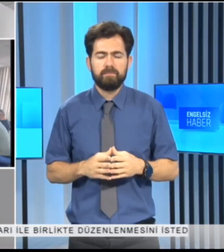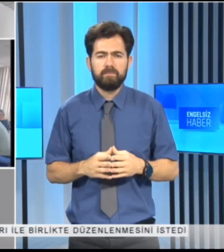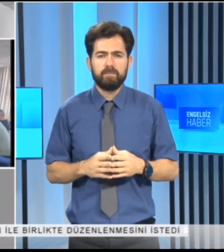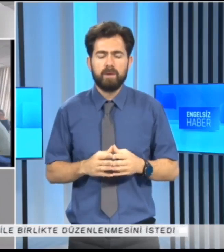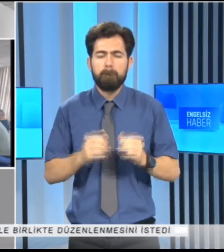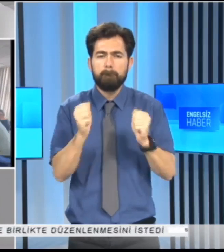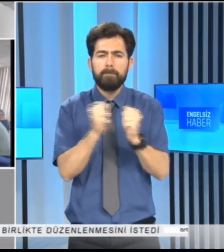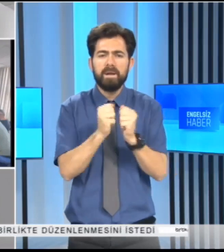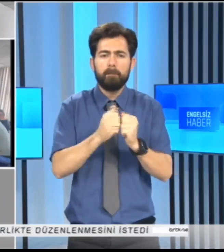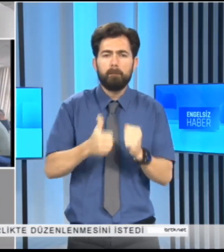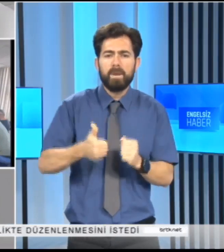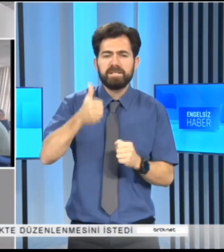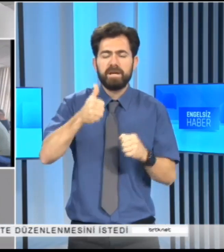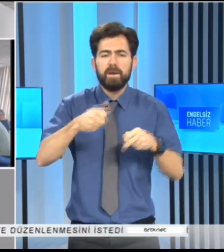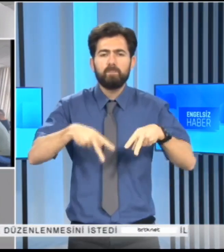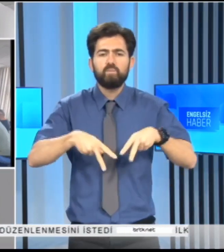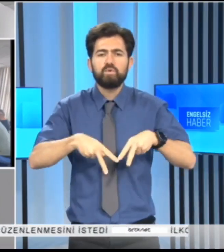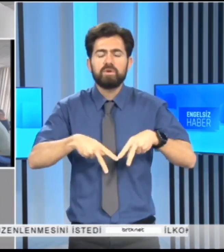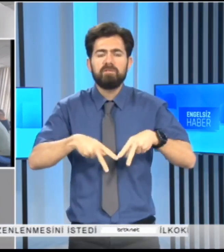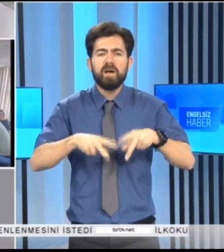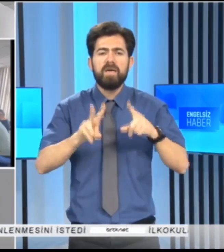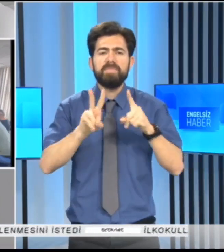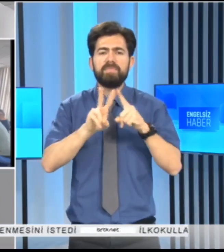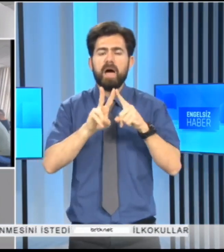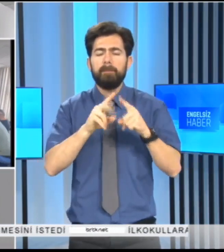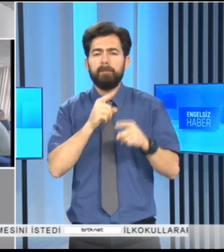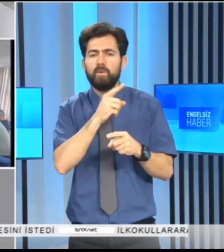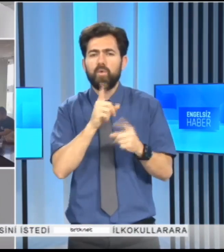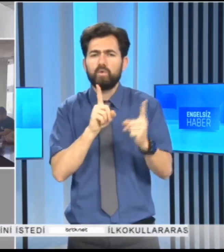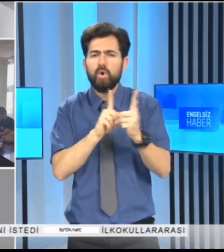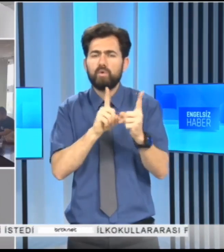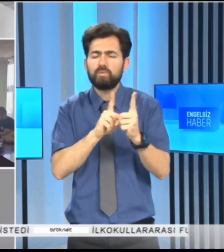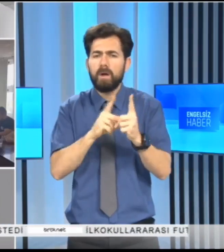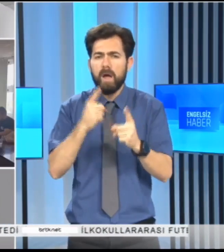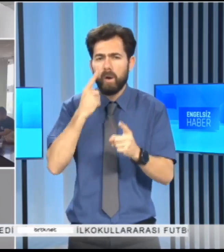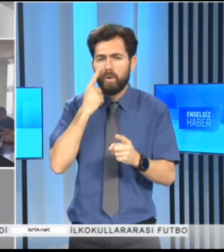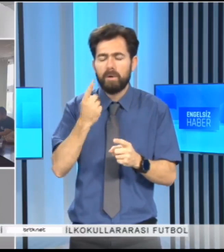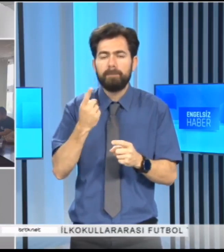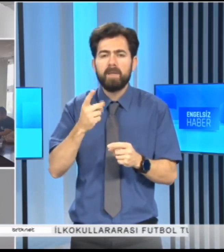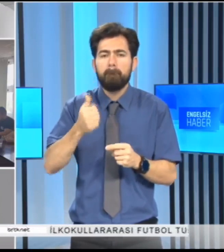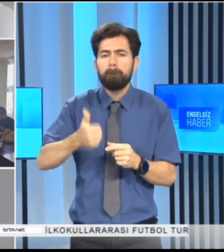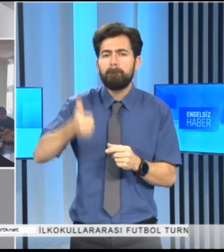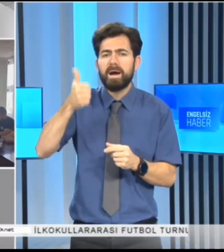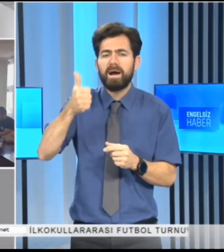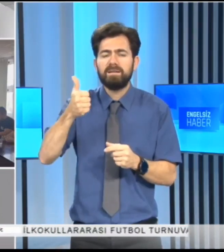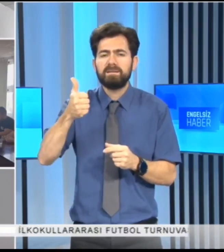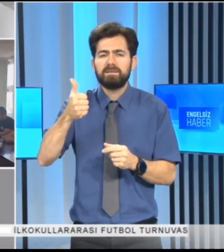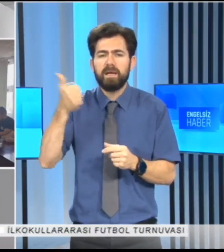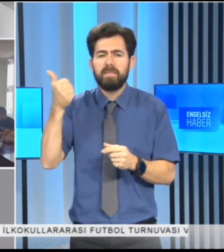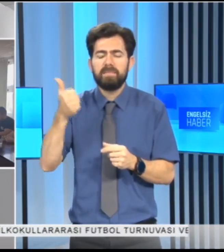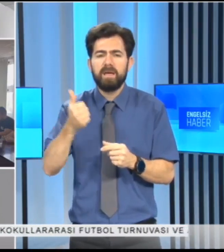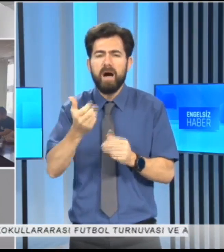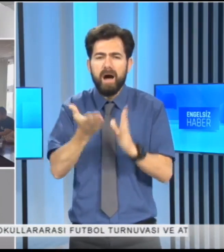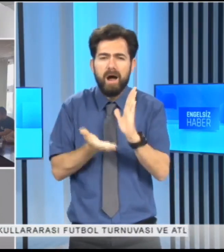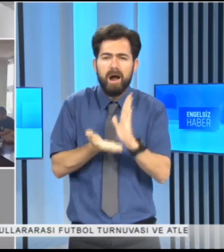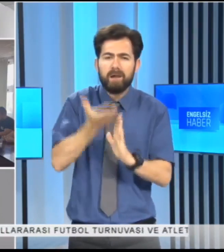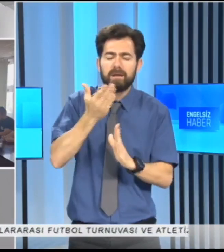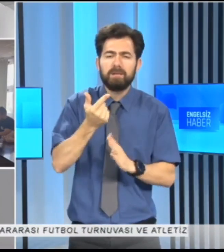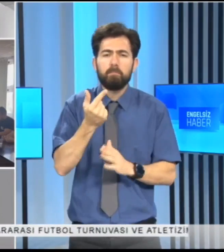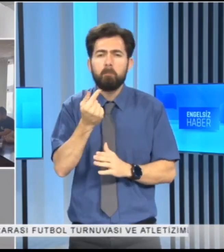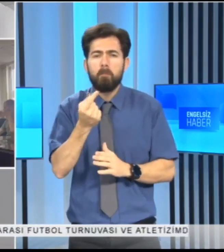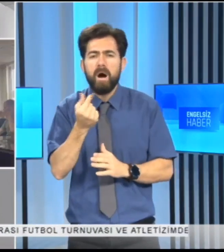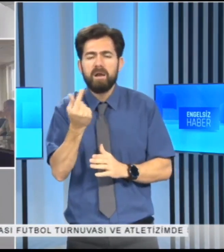Birlik Başkanı Mustafa Naimoğulları, görüşmede bakanlıktan artan girdi maliyetleri